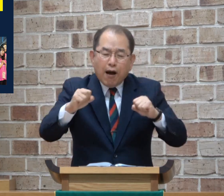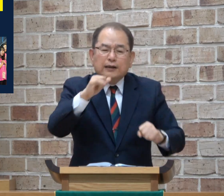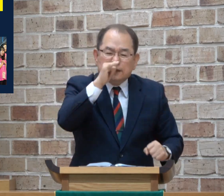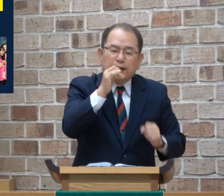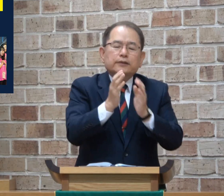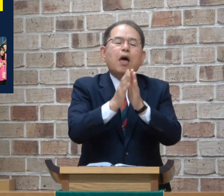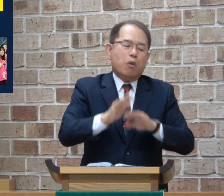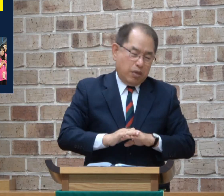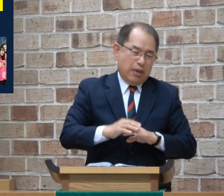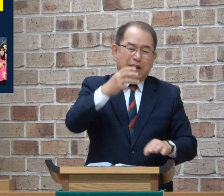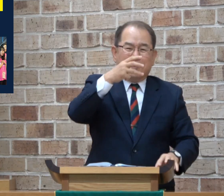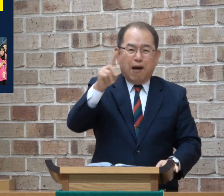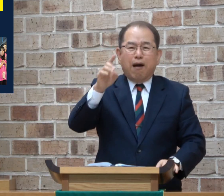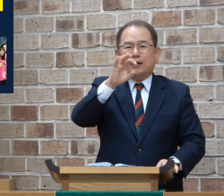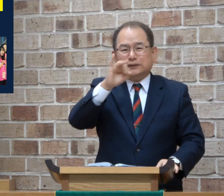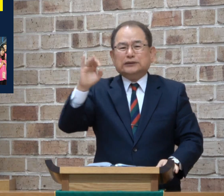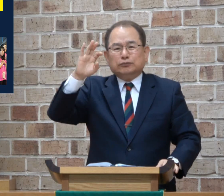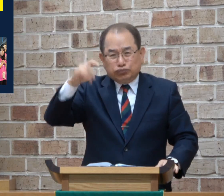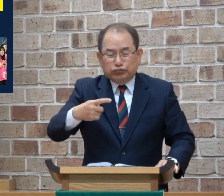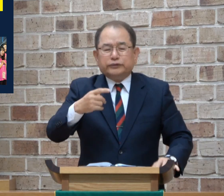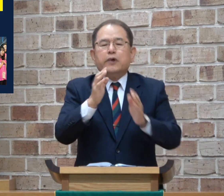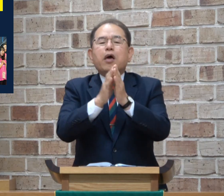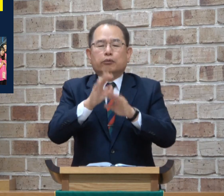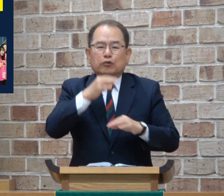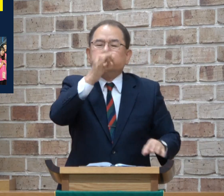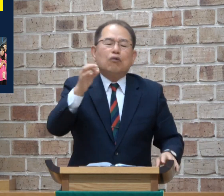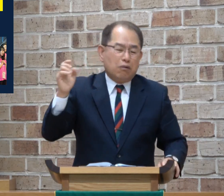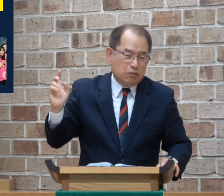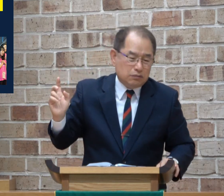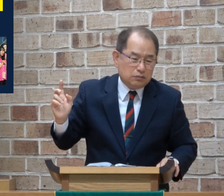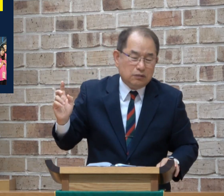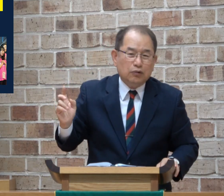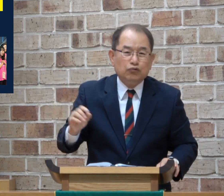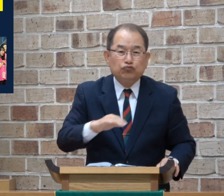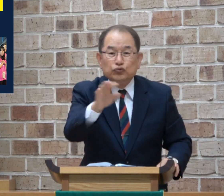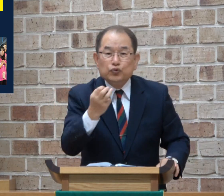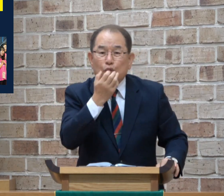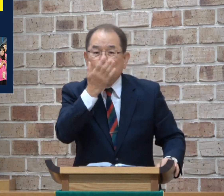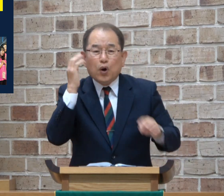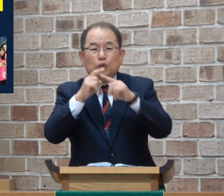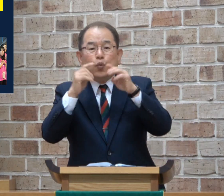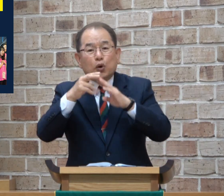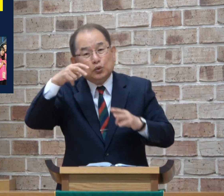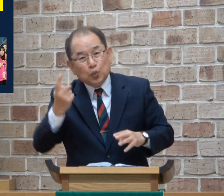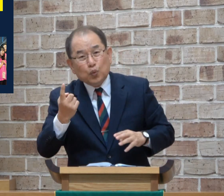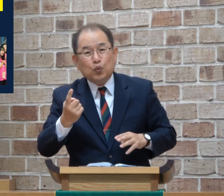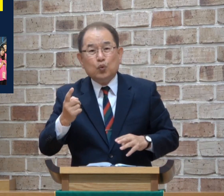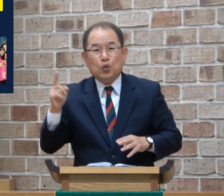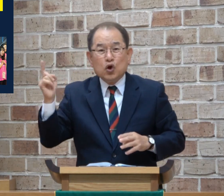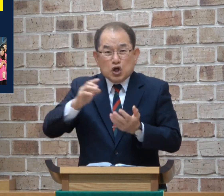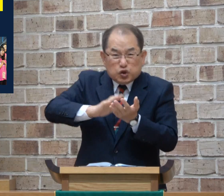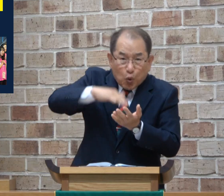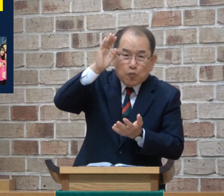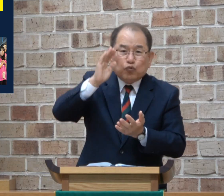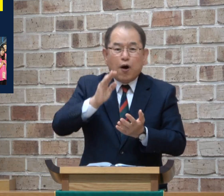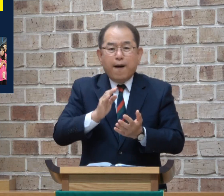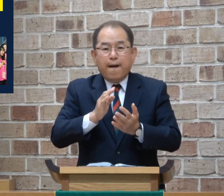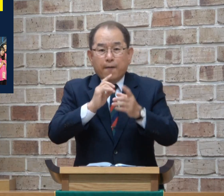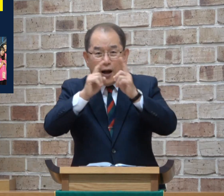살아있는 예배라고 부를 수가 있습니다. 우리 서울농아교회도 뜨거움과 말씀 사모함과